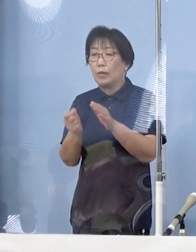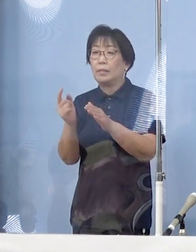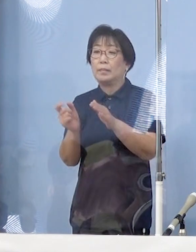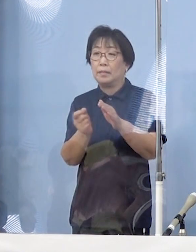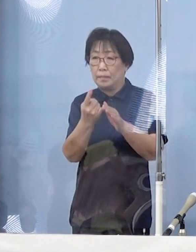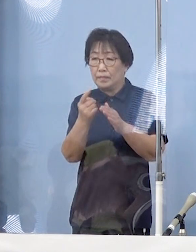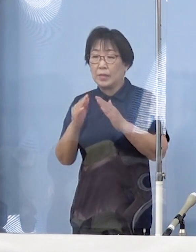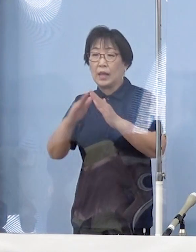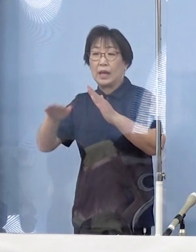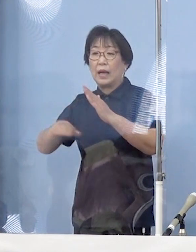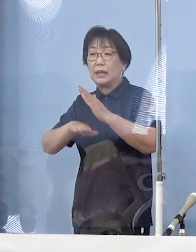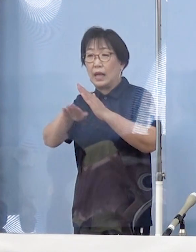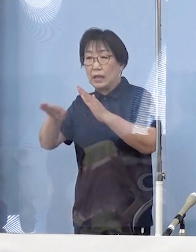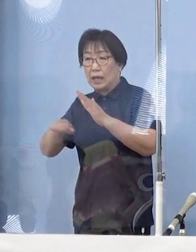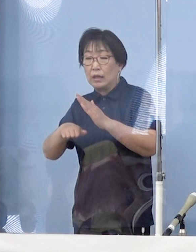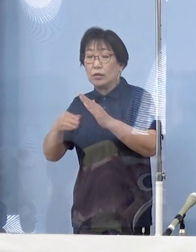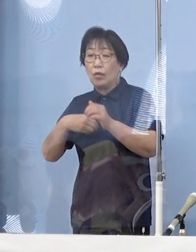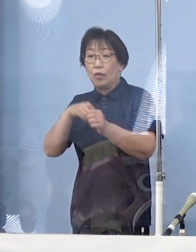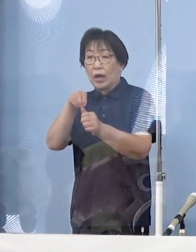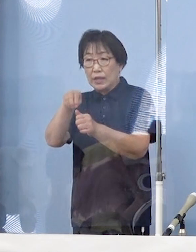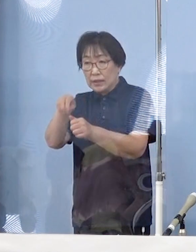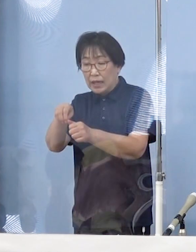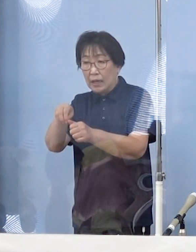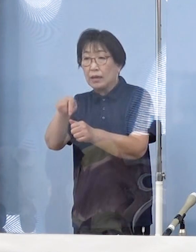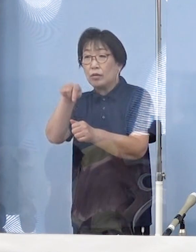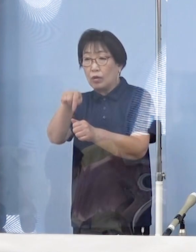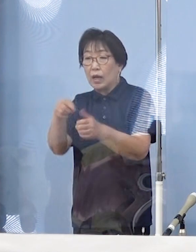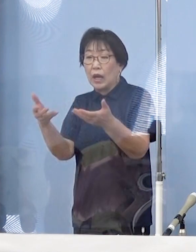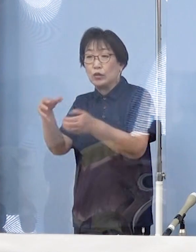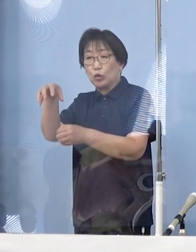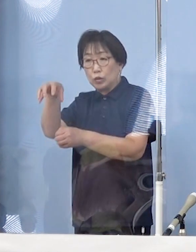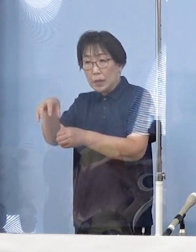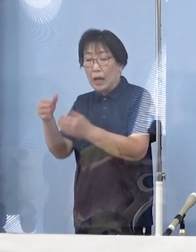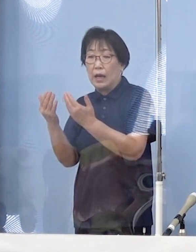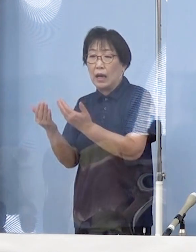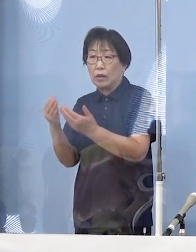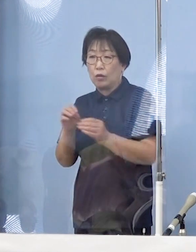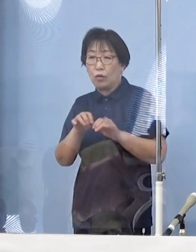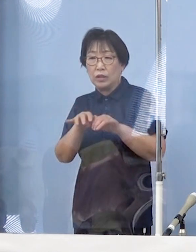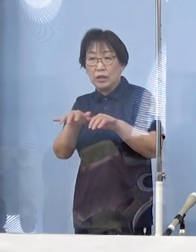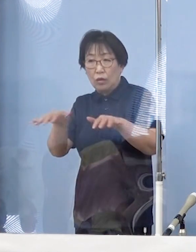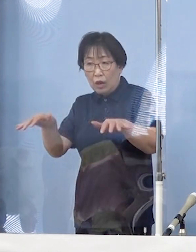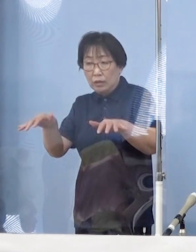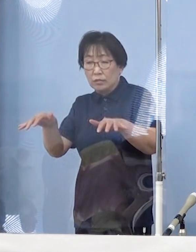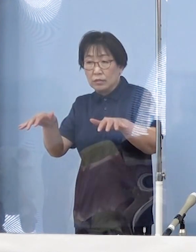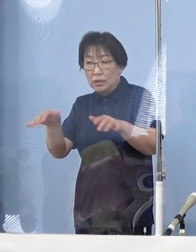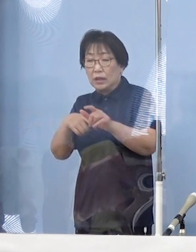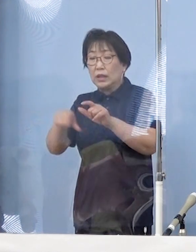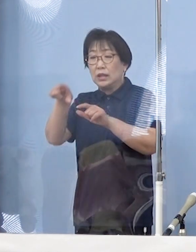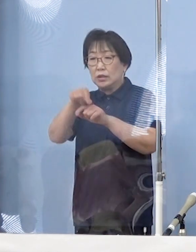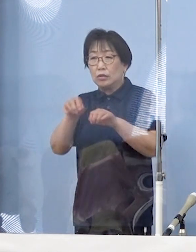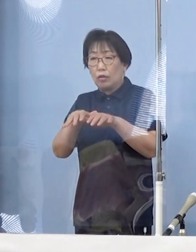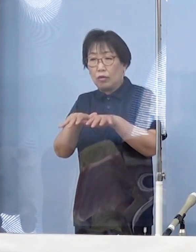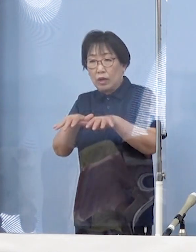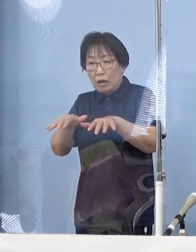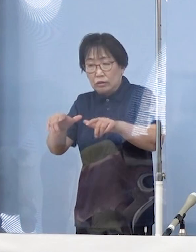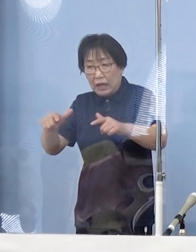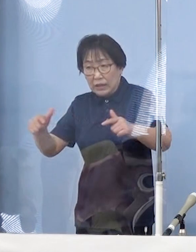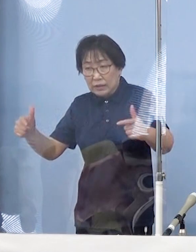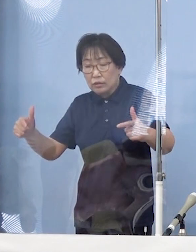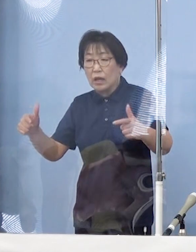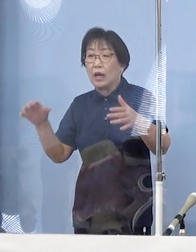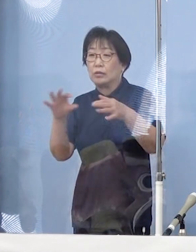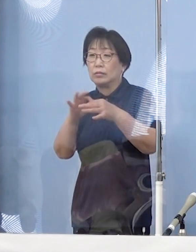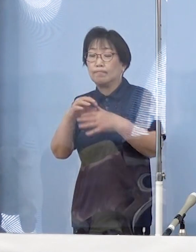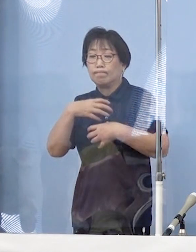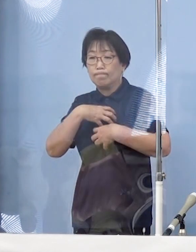内の感染がさらに職場や学校へ広がり、感染の一層の拡大につながる恐れもあります。ここ